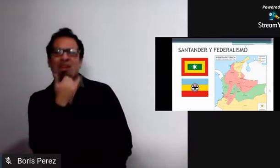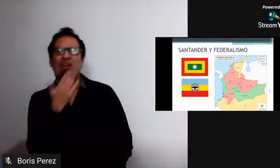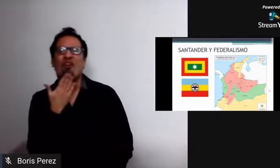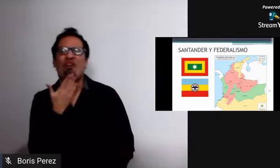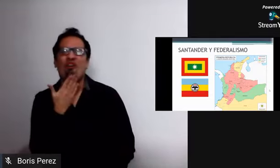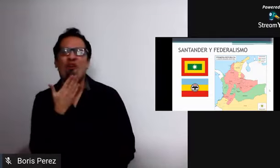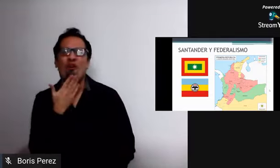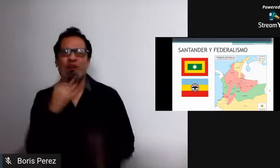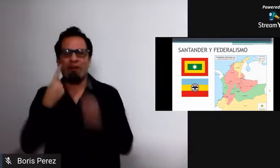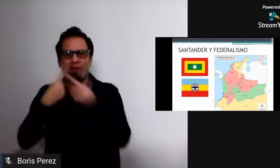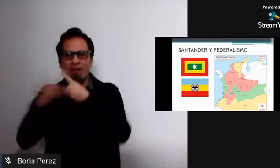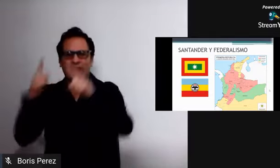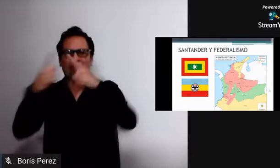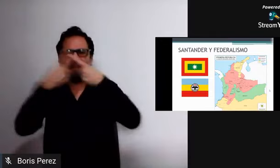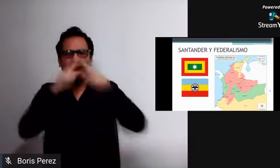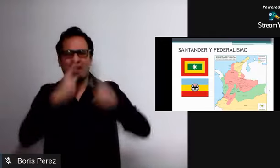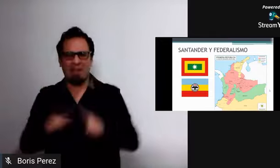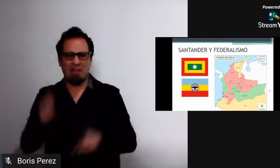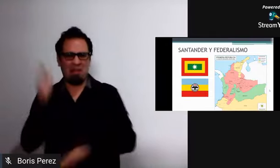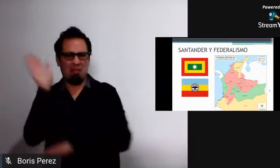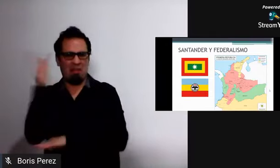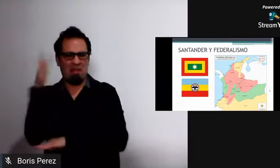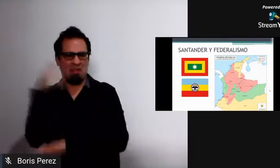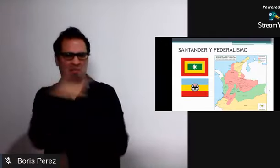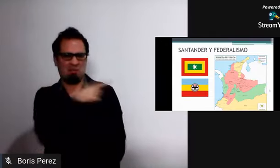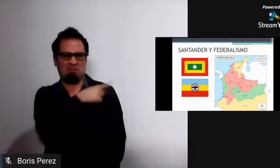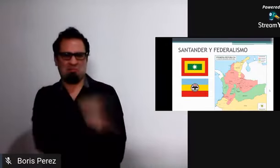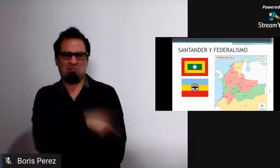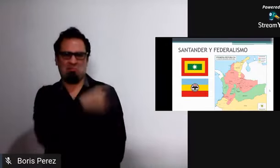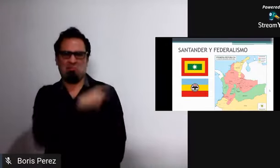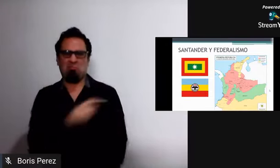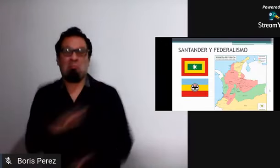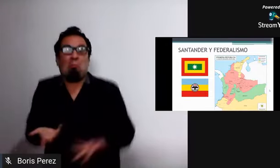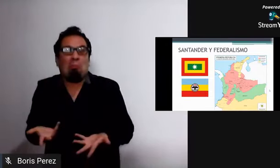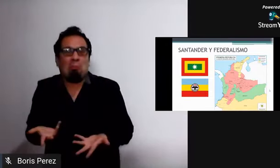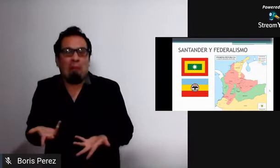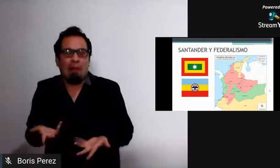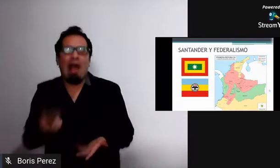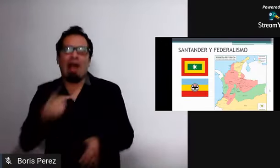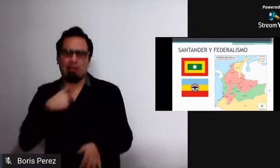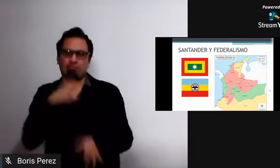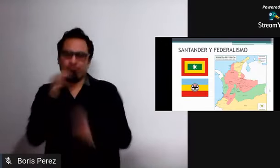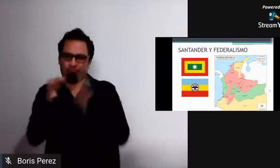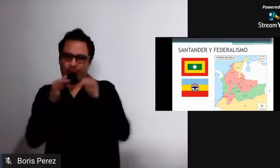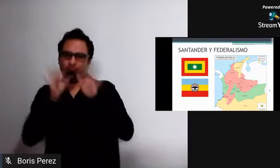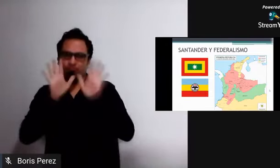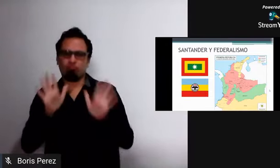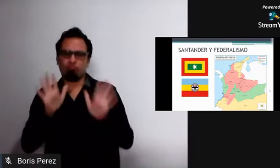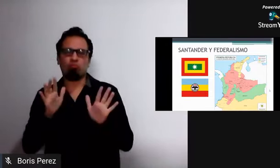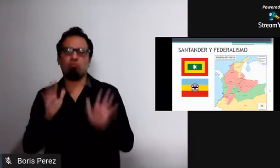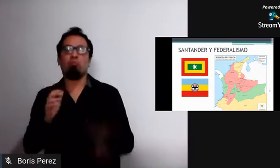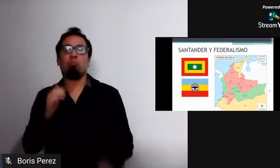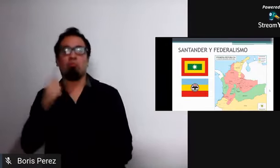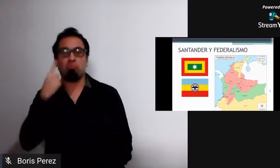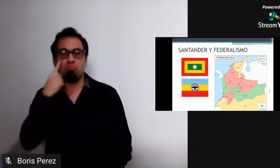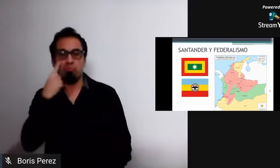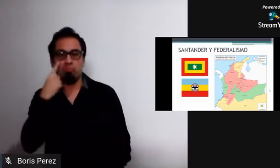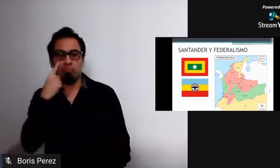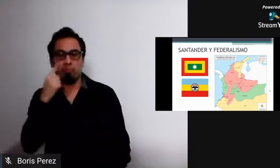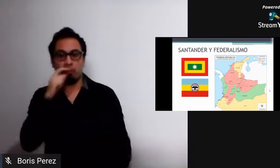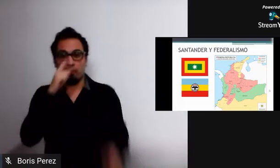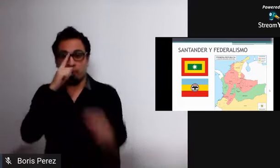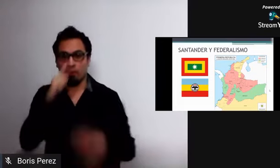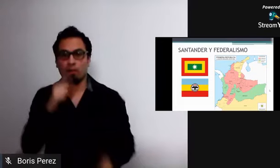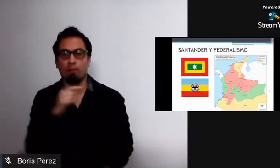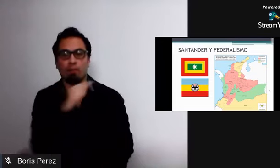ese escenario, conociendo sobre las armas, las guerras. Y como vemos en estos momentos en la presentación, unas banderas de